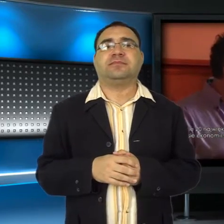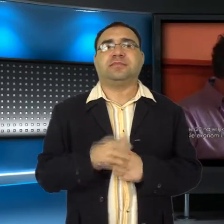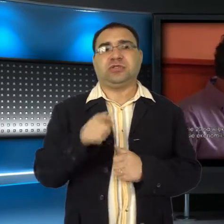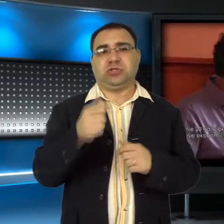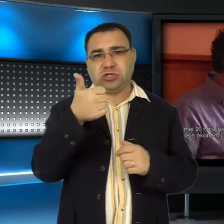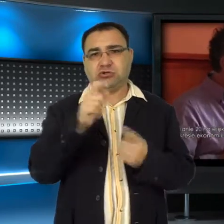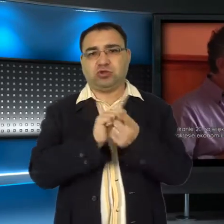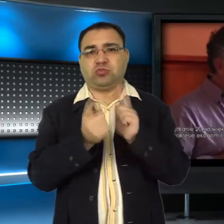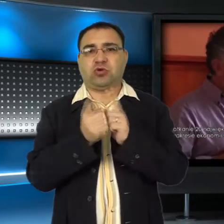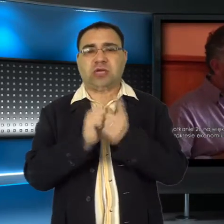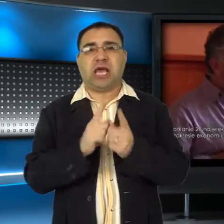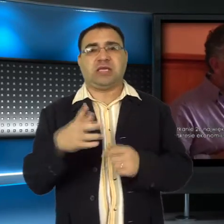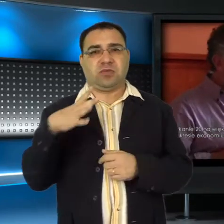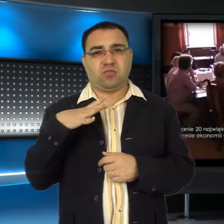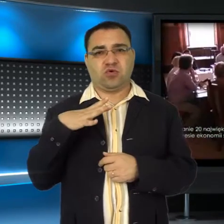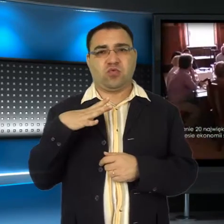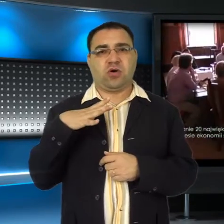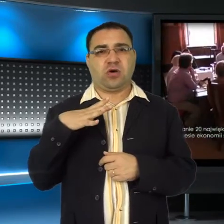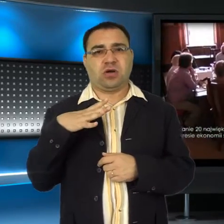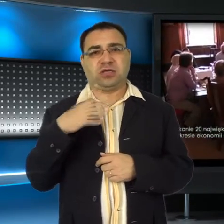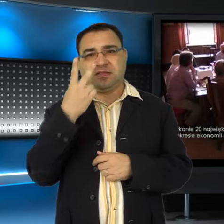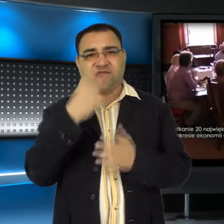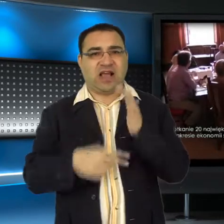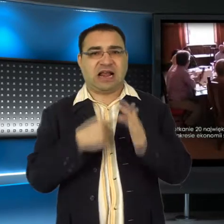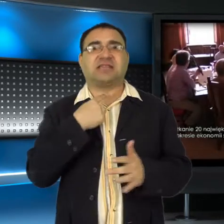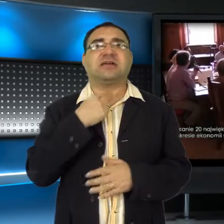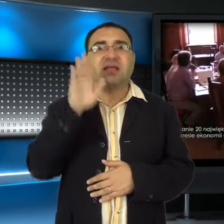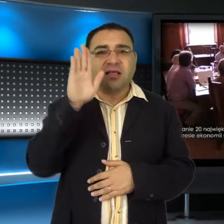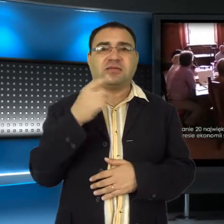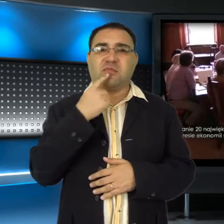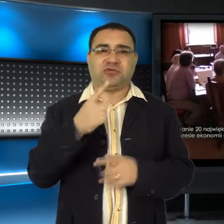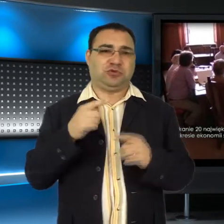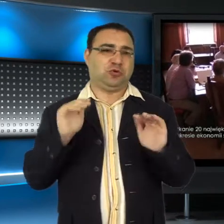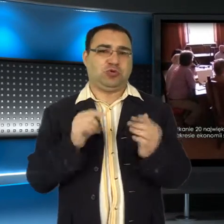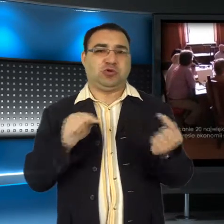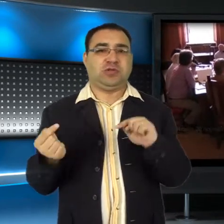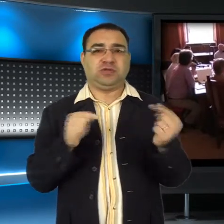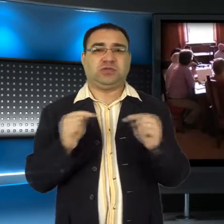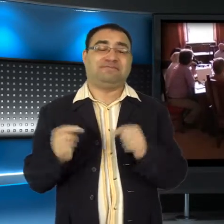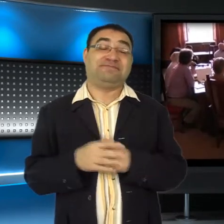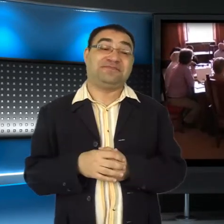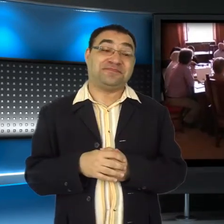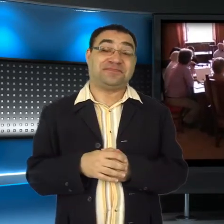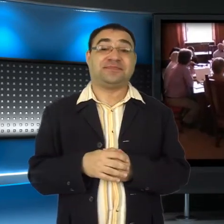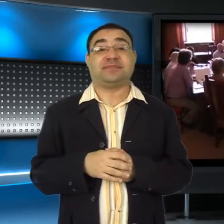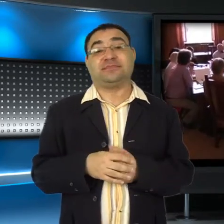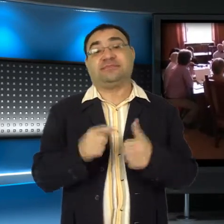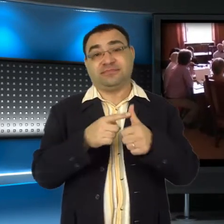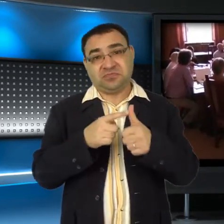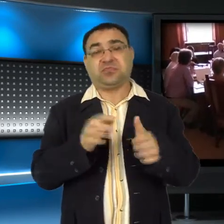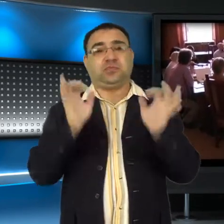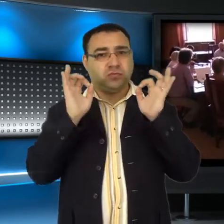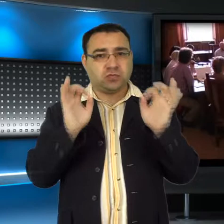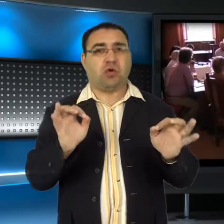gdzie właściwie oni się dwa razy mogli odezwać i później jeszcze było trochę dyskusji. Po pierwsze, byłem pod